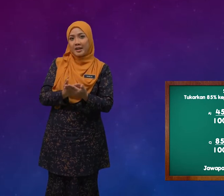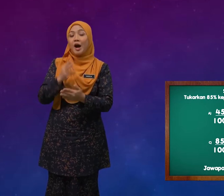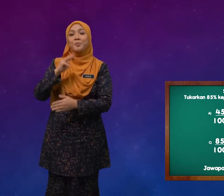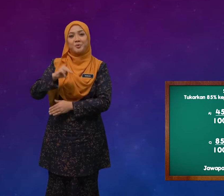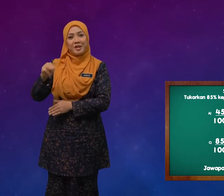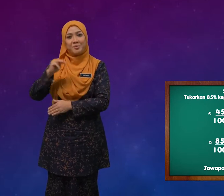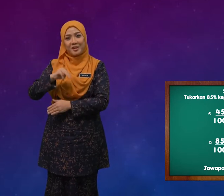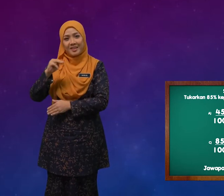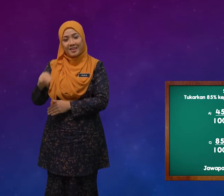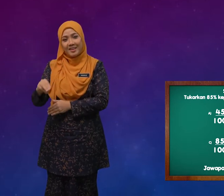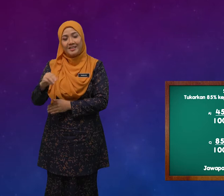Baiklah, murid-murid.